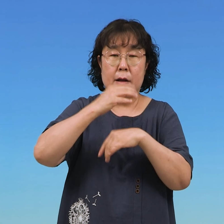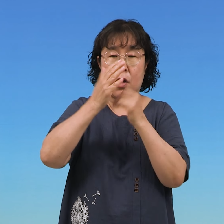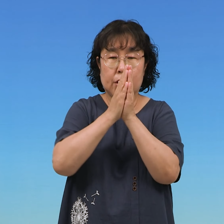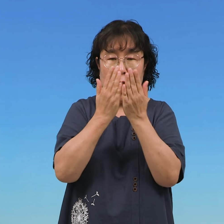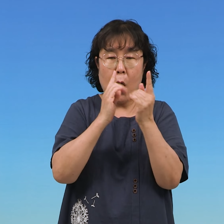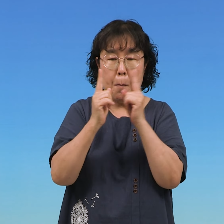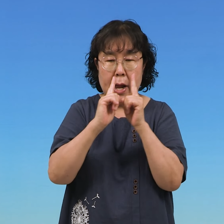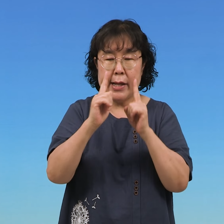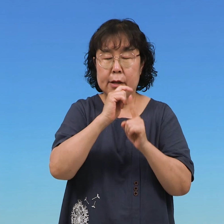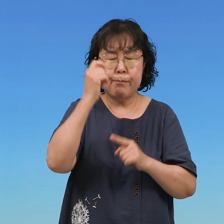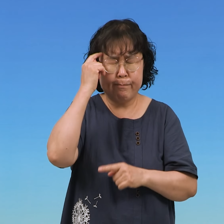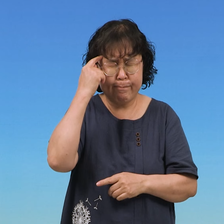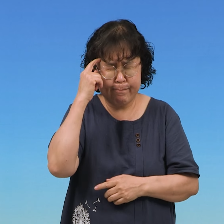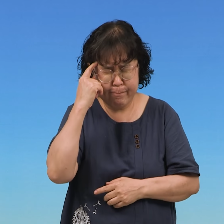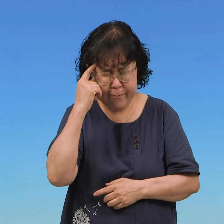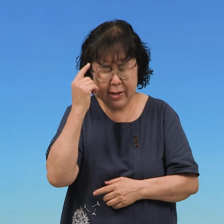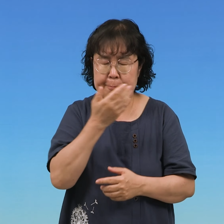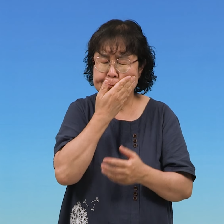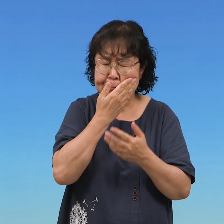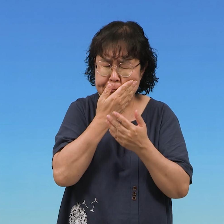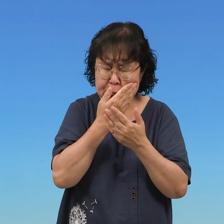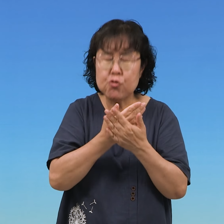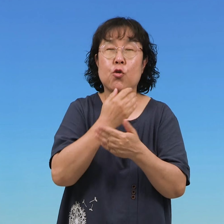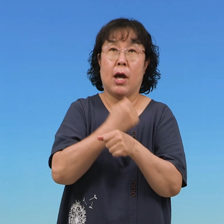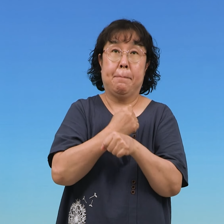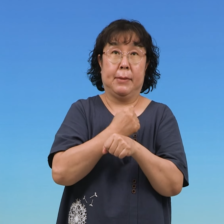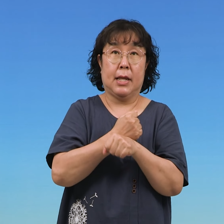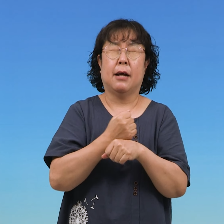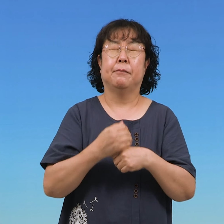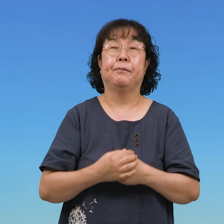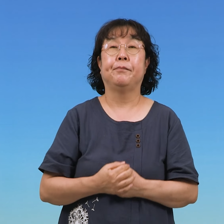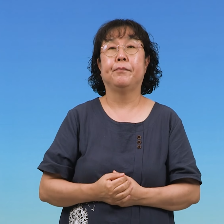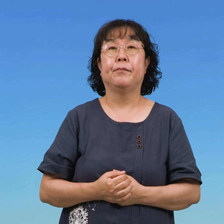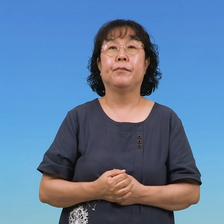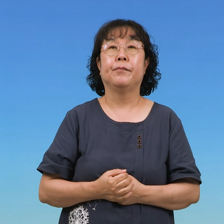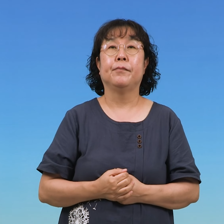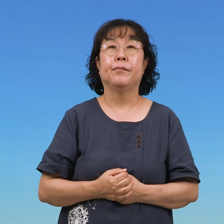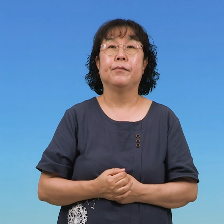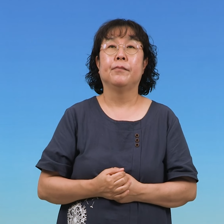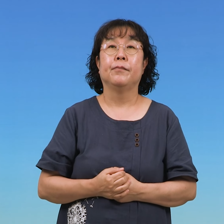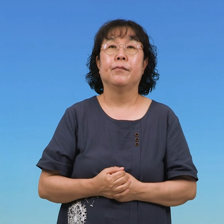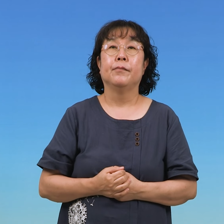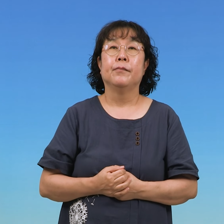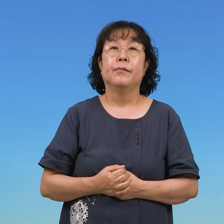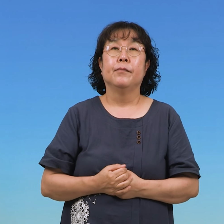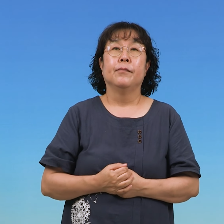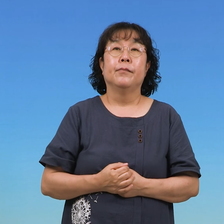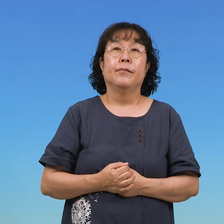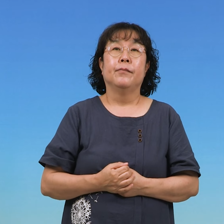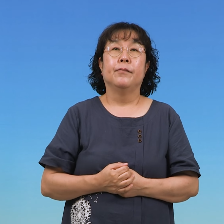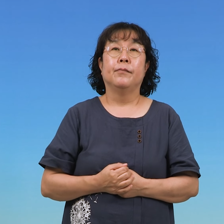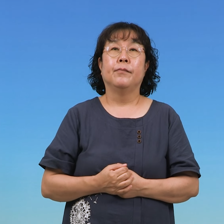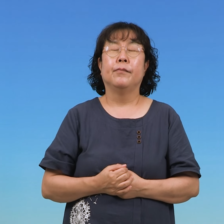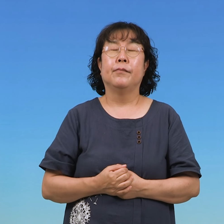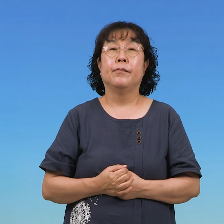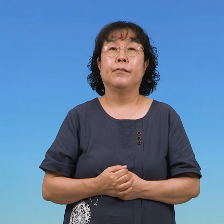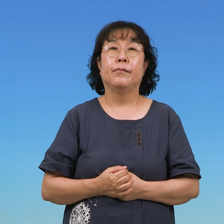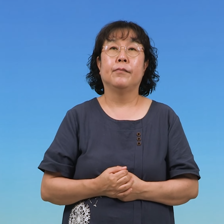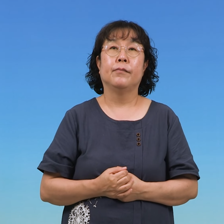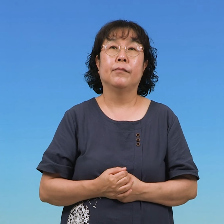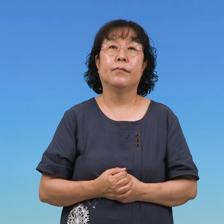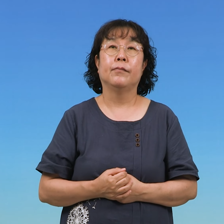말씀 묵상, 이것이 너무나 우리 신앙생활에 중요한 포인트다. 이거를 이제 제가